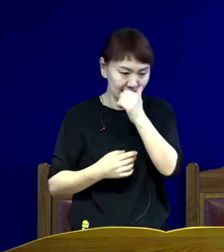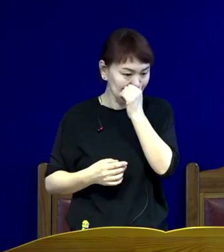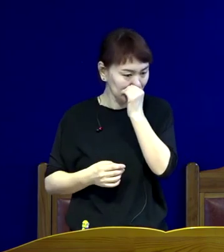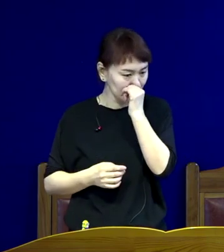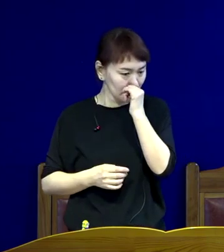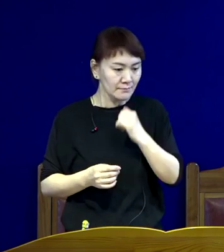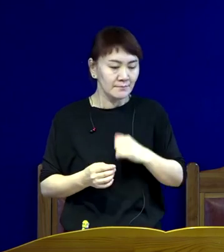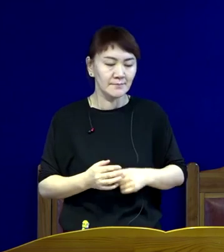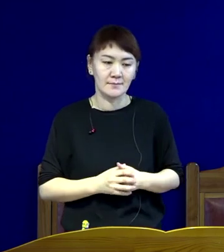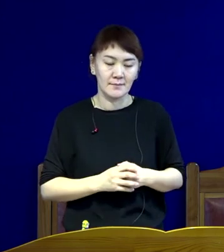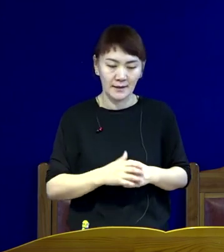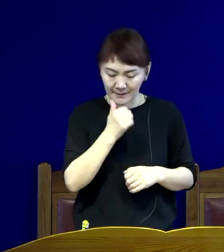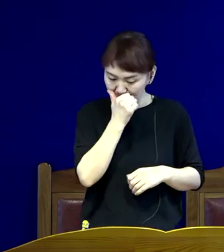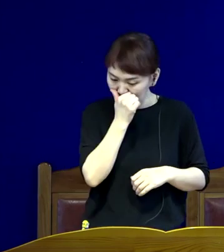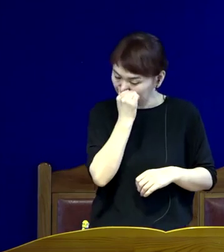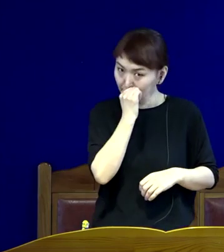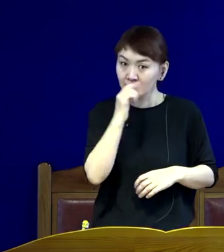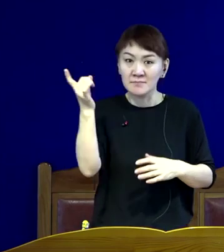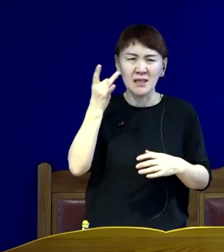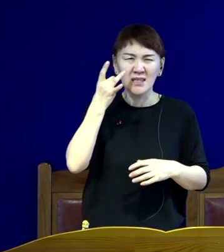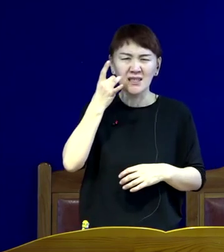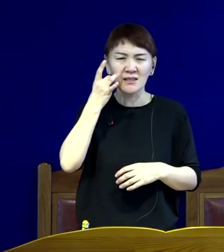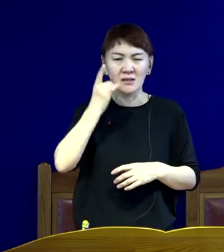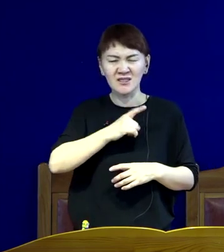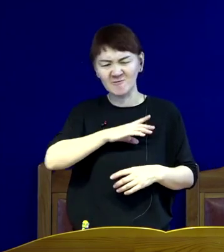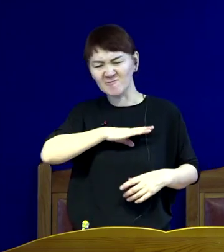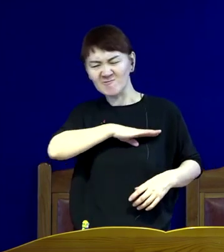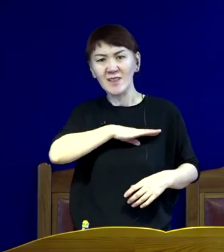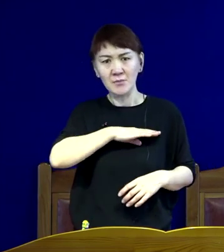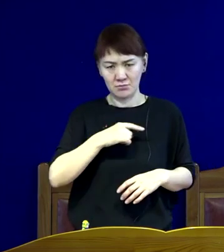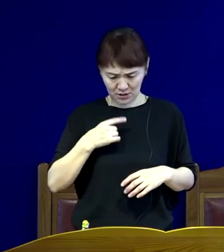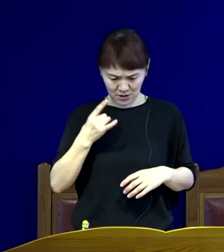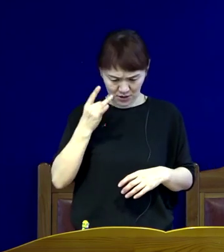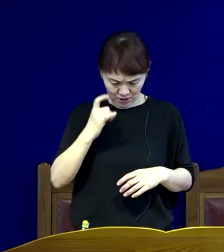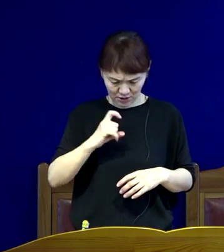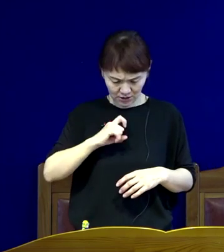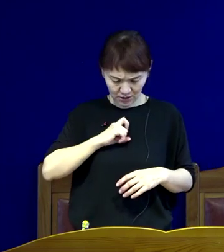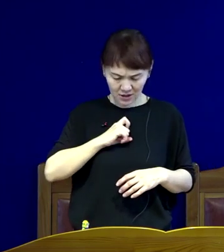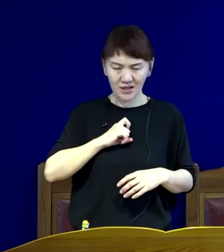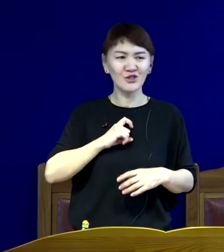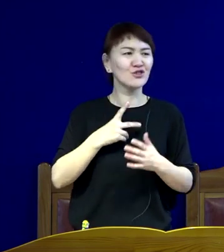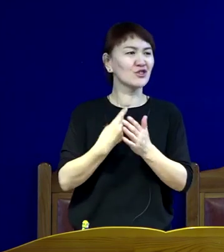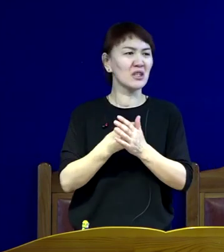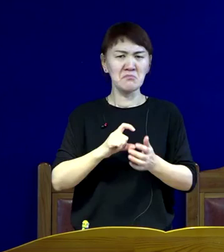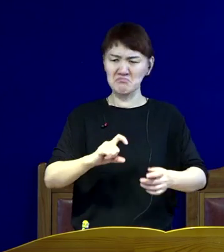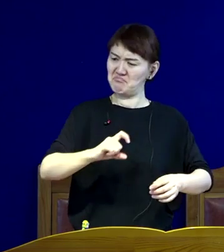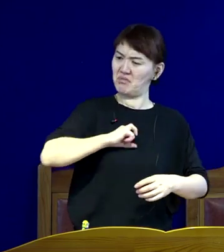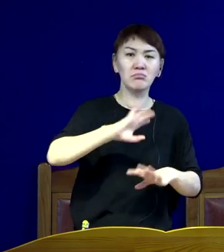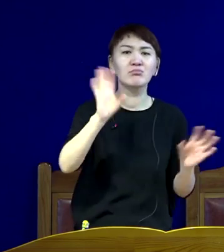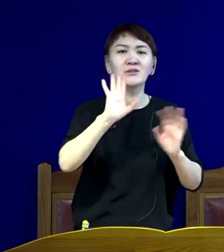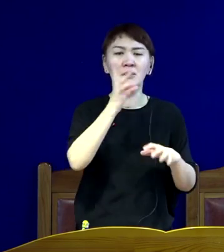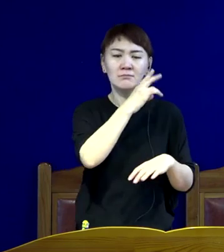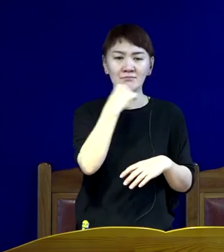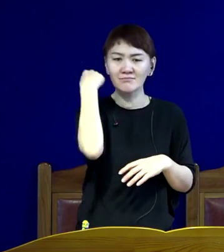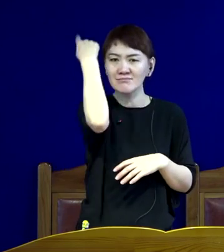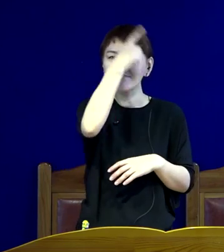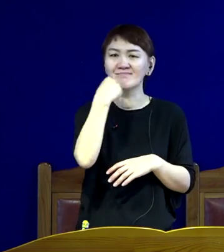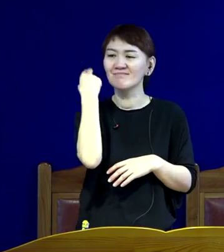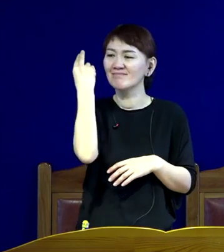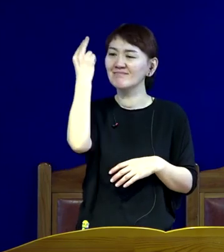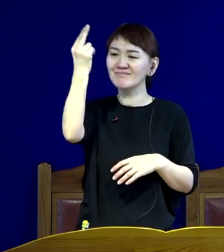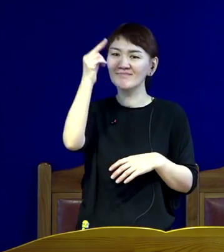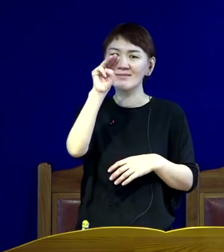тэргүүн гэдэг тийм хандлагыг авч чадахгүй байх. Бурхан хамгийн анх бүтээхэд тэргүүнээр нь бүтээж гисэн гэтэл тэргүүн